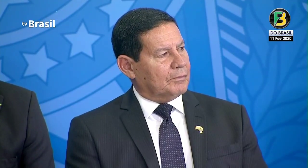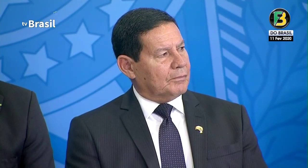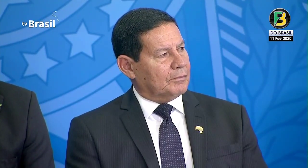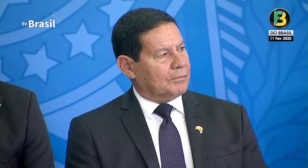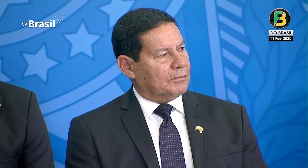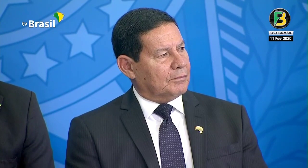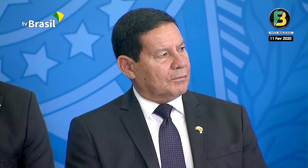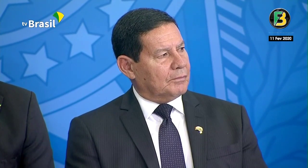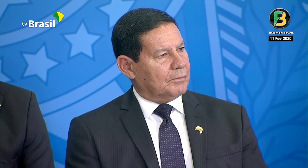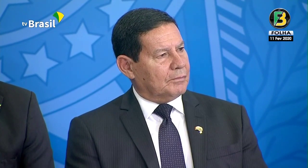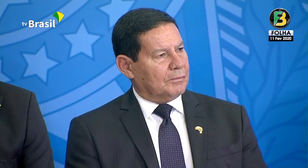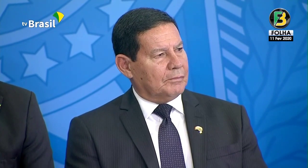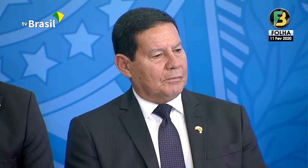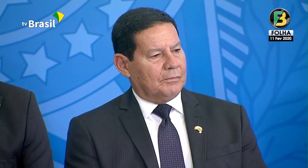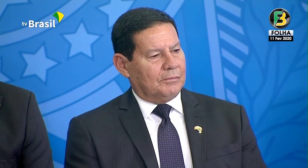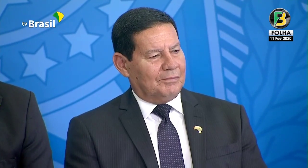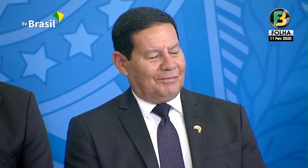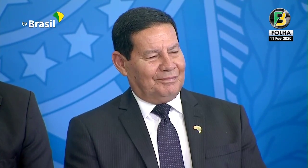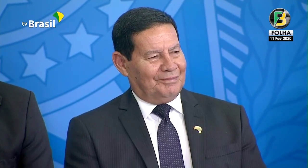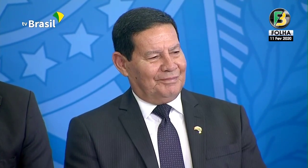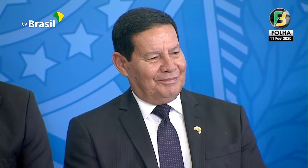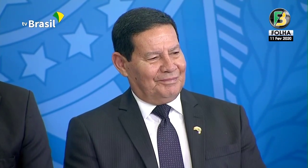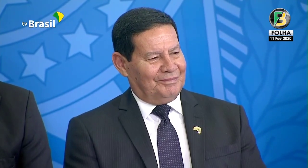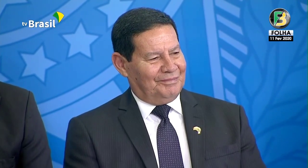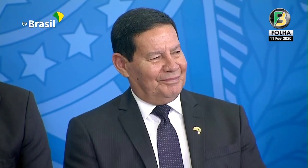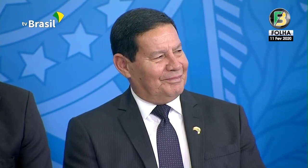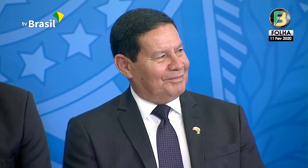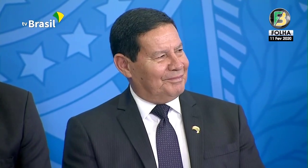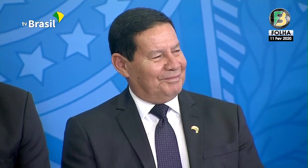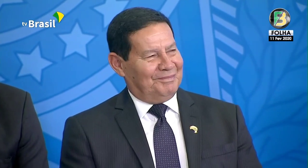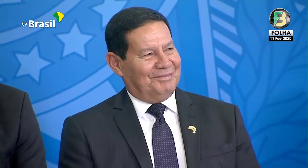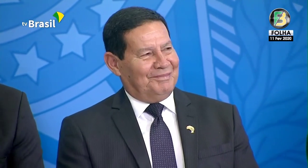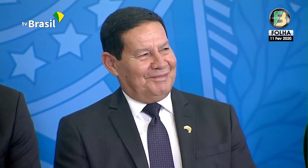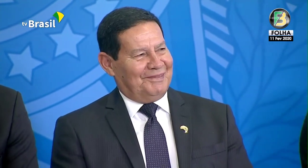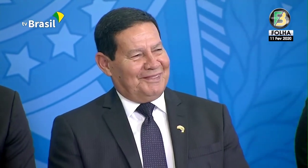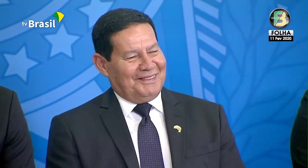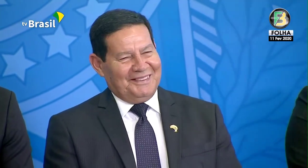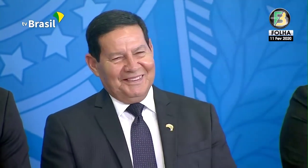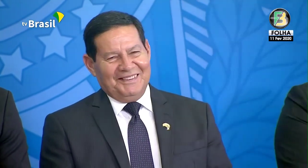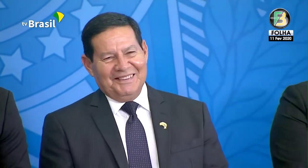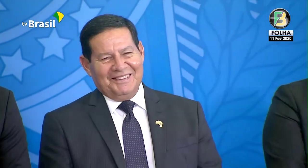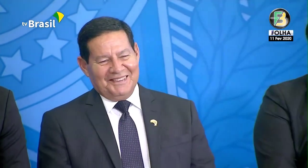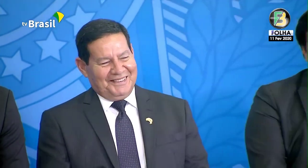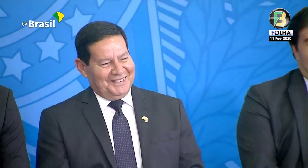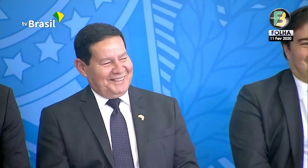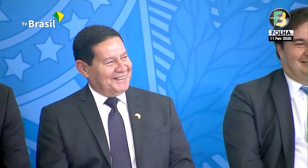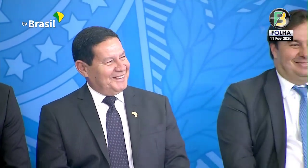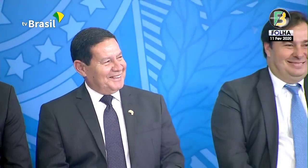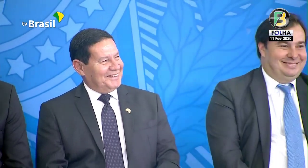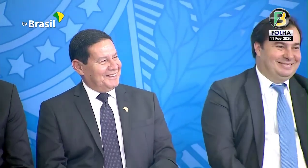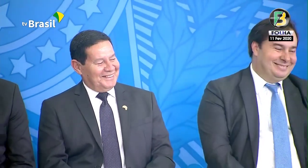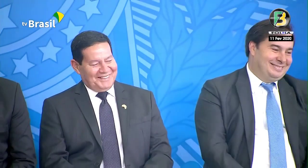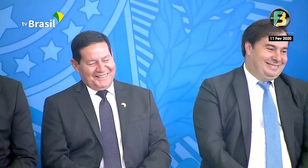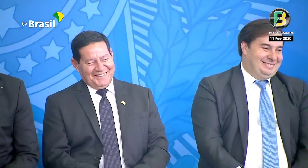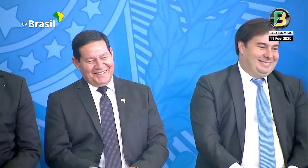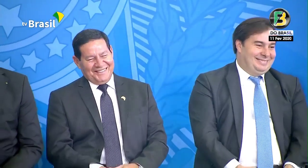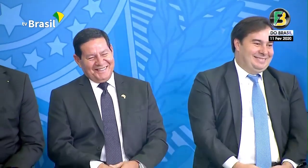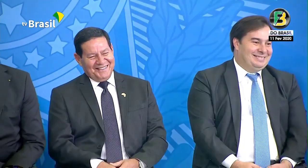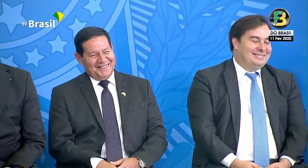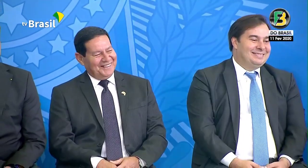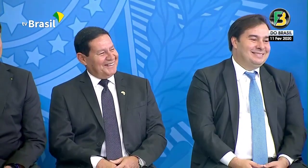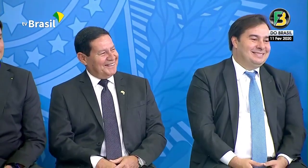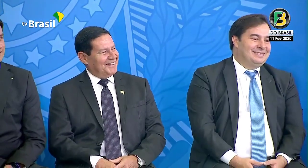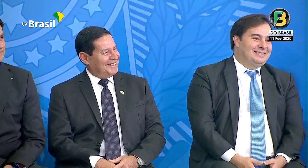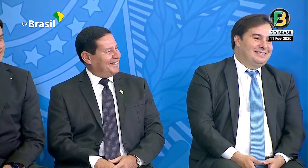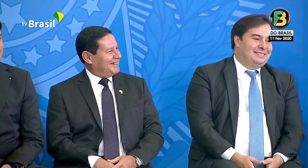inspira, inclusive, com o tom da sua voz, cantando o hino nacional. A gente tem que cantar junto, senão quem está perto aqui tem que seguir aqui